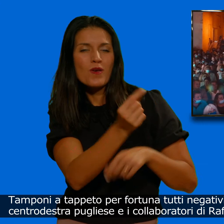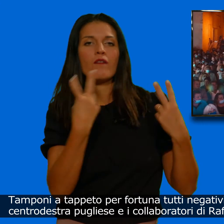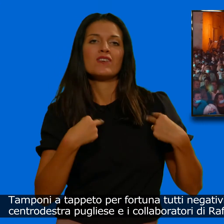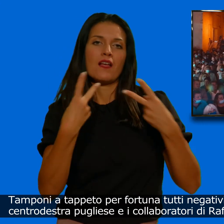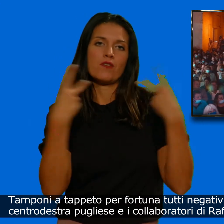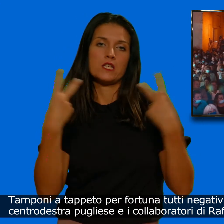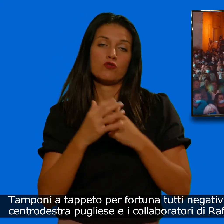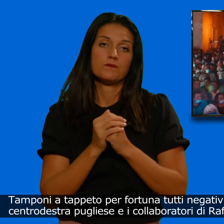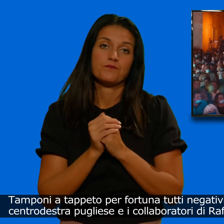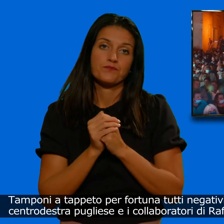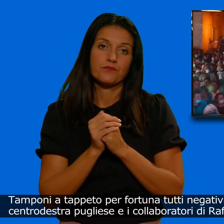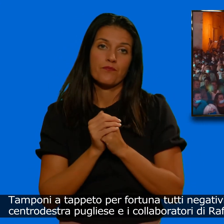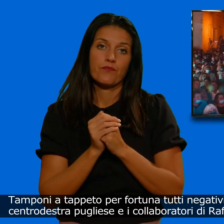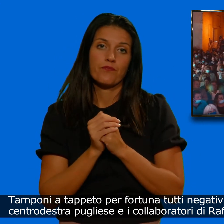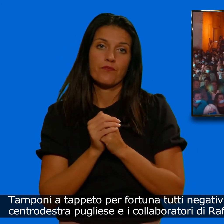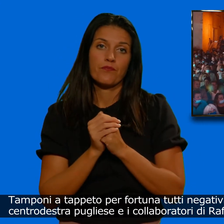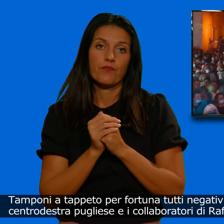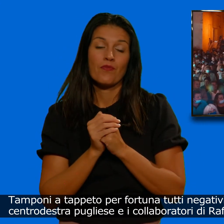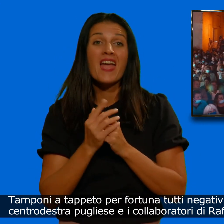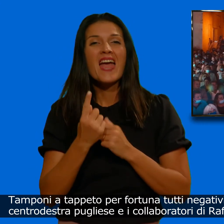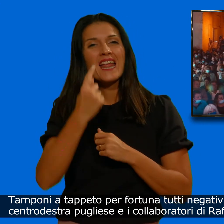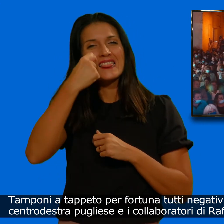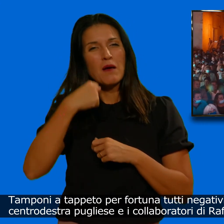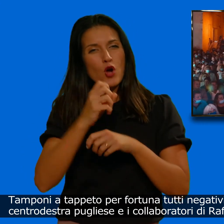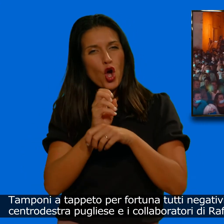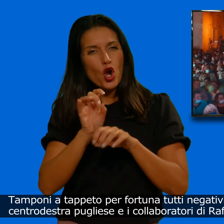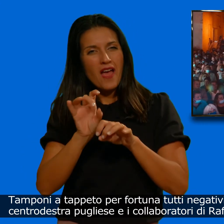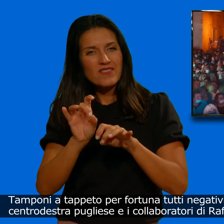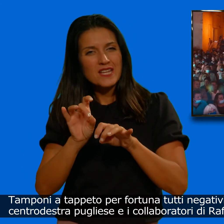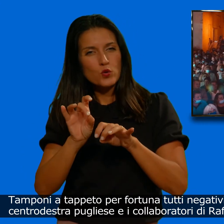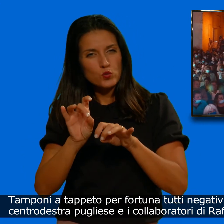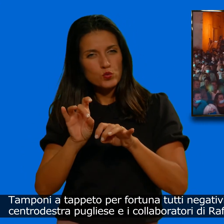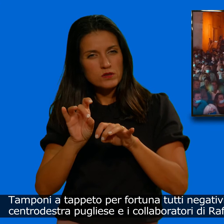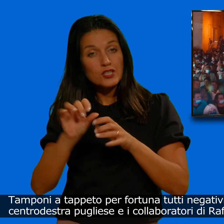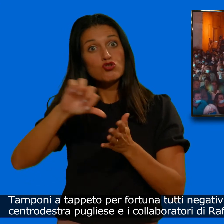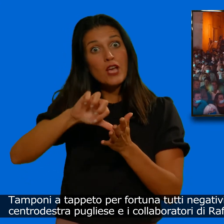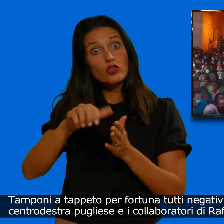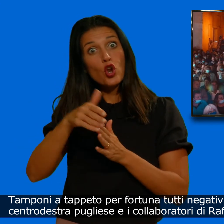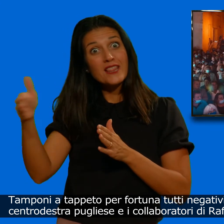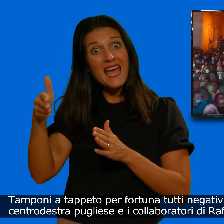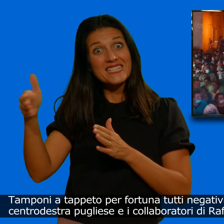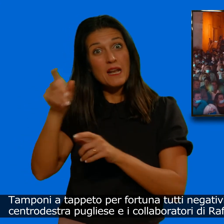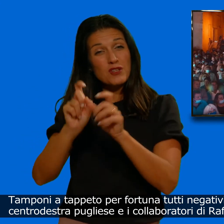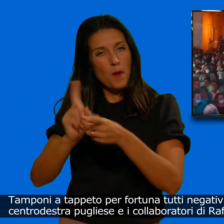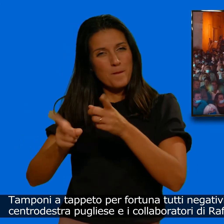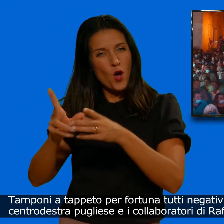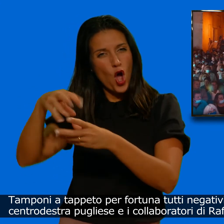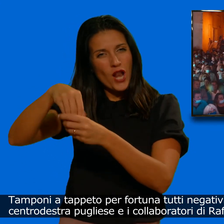tamponi a tappeto per fortuna a tutti negativi tra gli esponenti del centrodestra pugliese e i collaboratori di raffaele